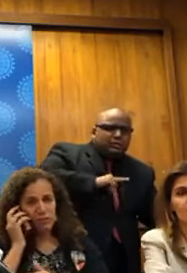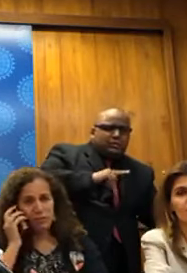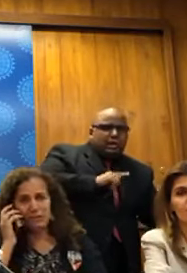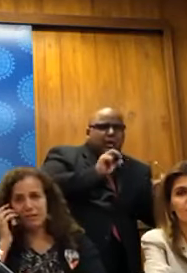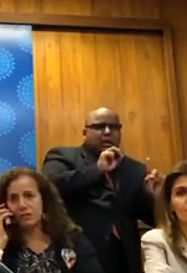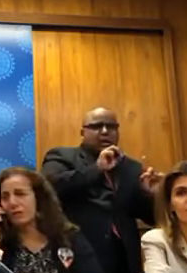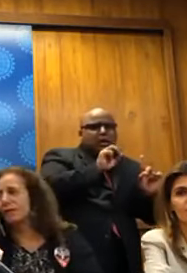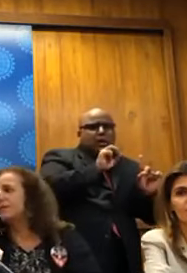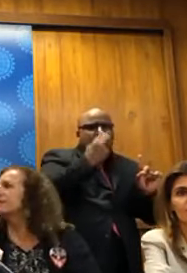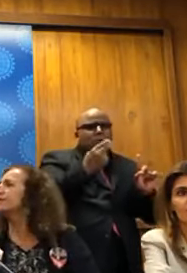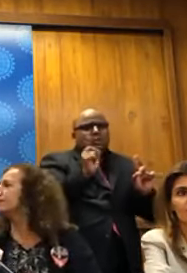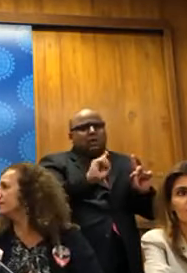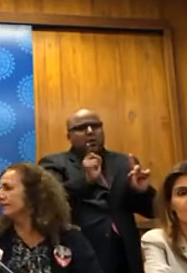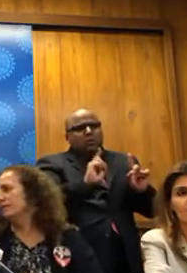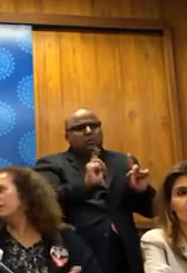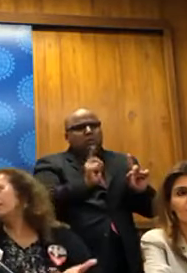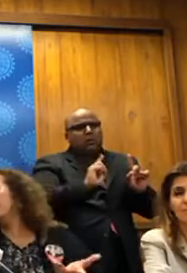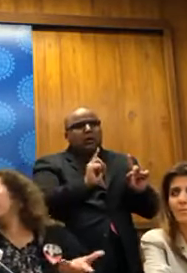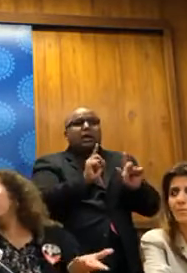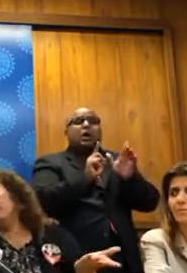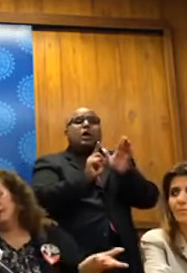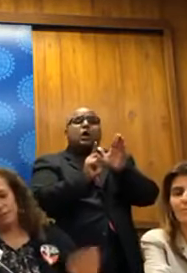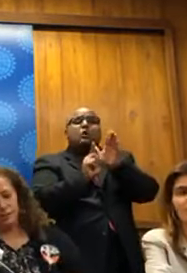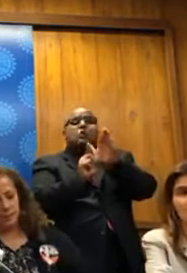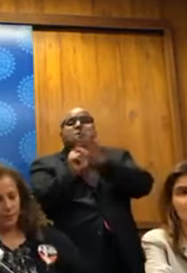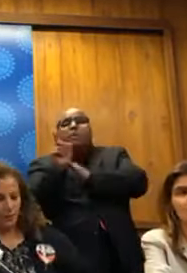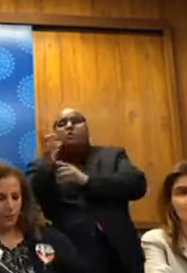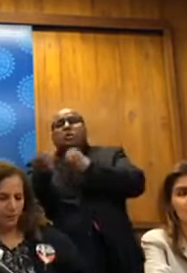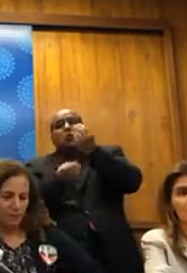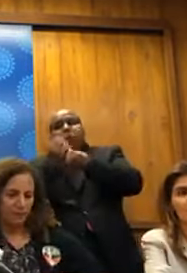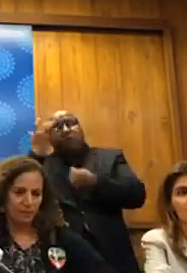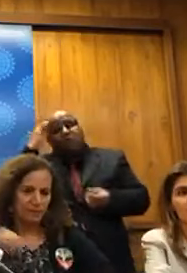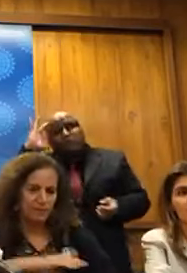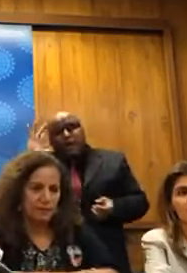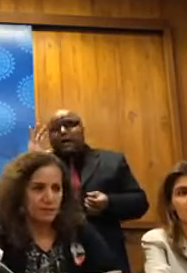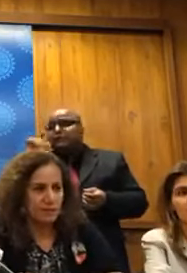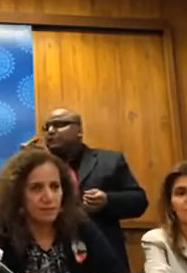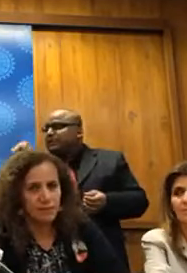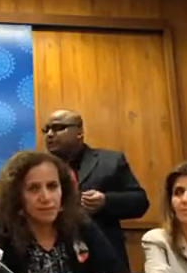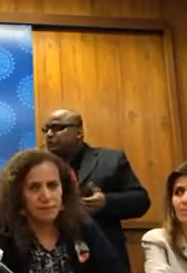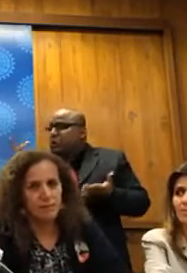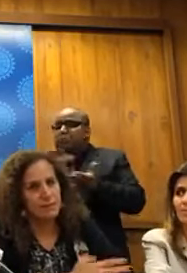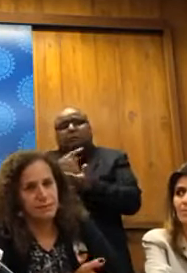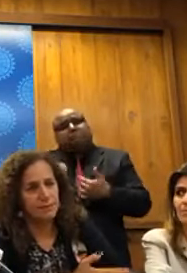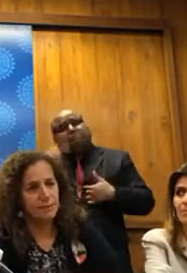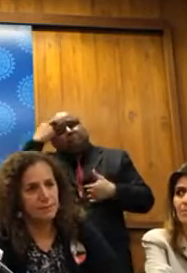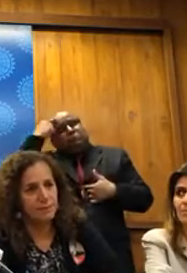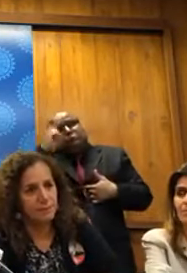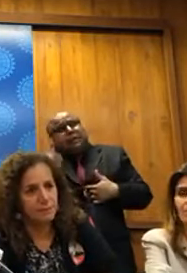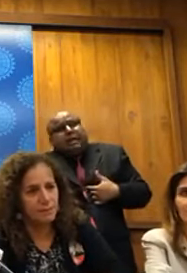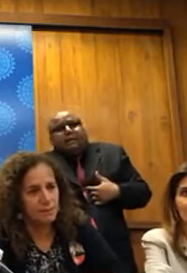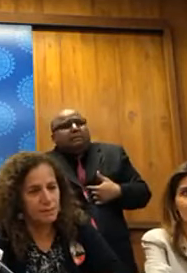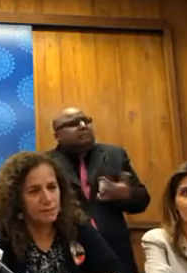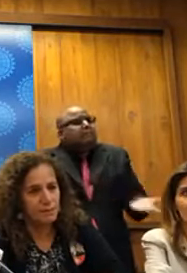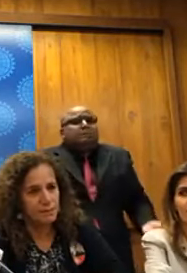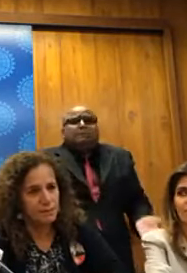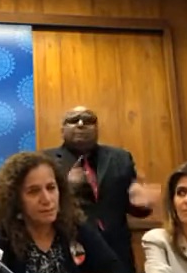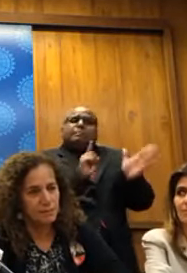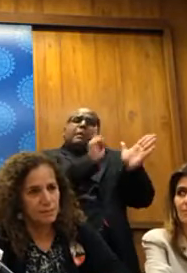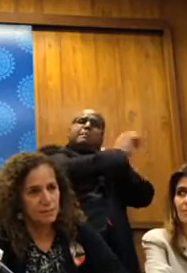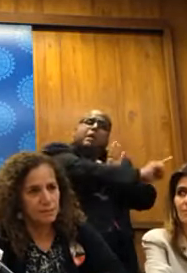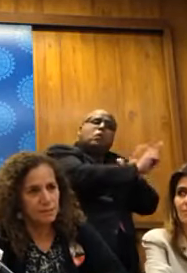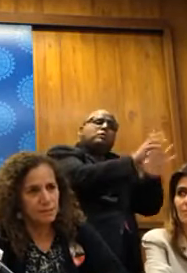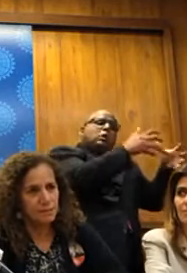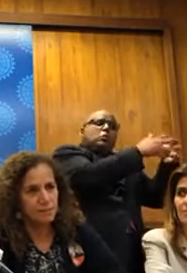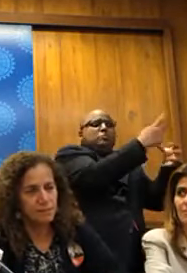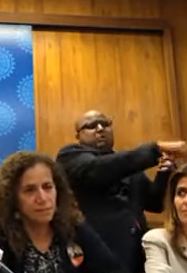assegurados, se for comprovado o crime? Não, eu estou perguntando para o senhor como o senhor acha, qual a consequência que isso teria? Eu não sei. Tem que perguntar para o